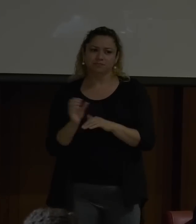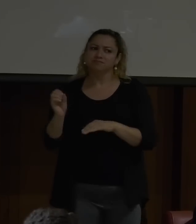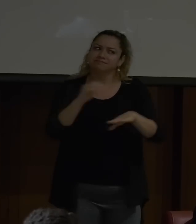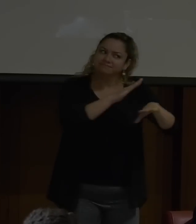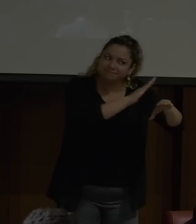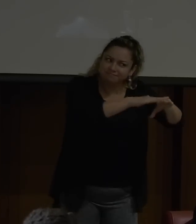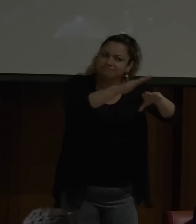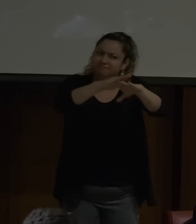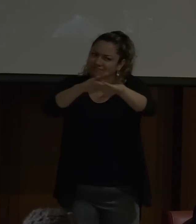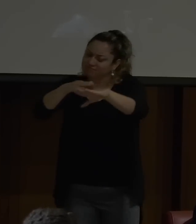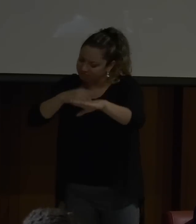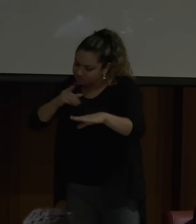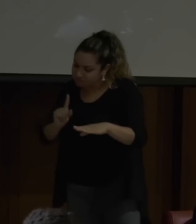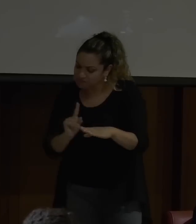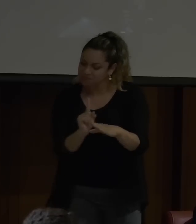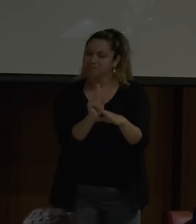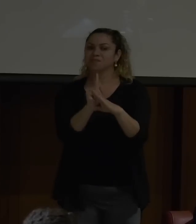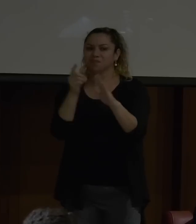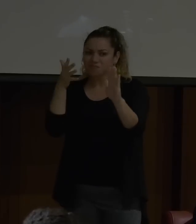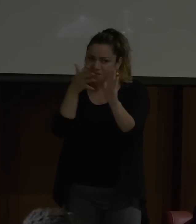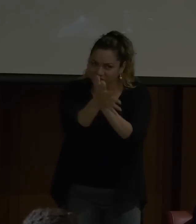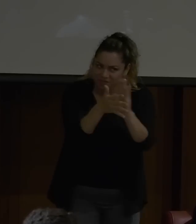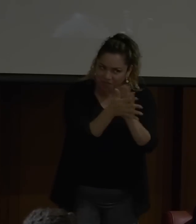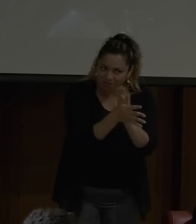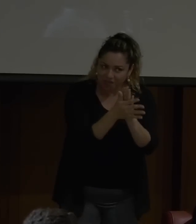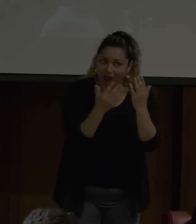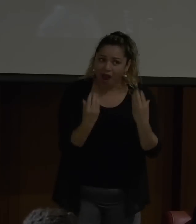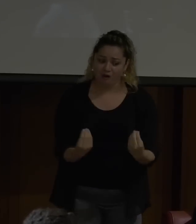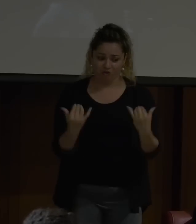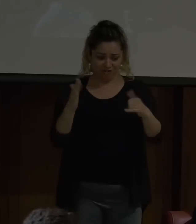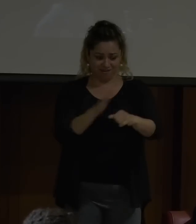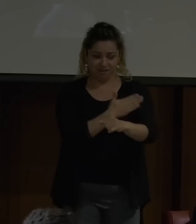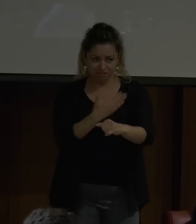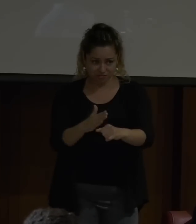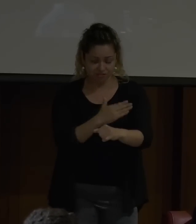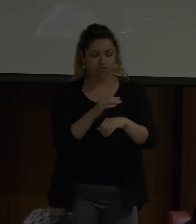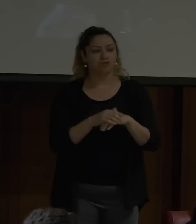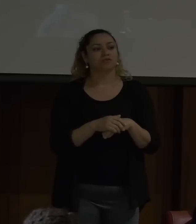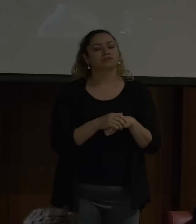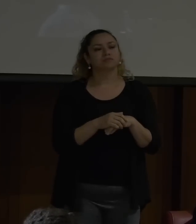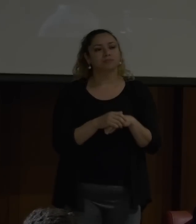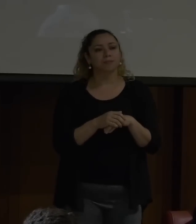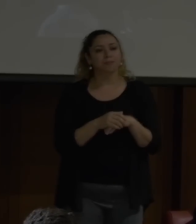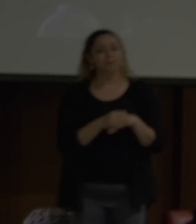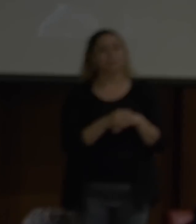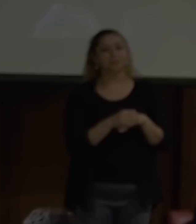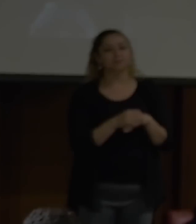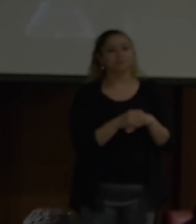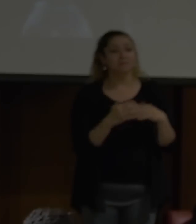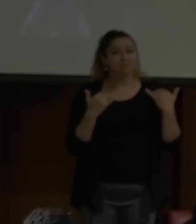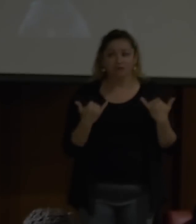Señores, vengo a contarles, hay nuevo encanto en la sabana. Llega del alto, van